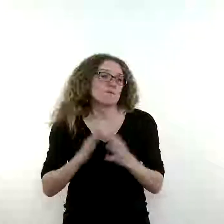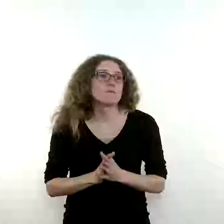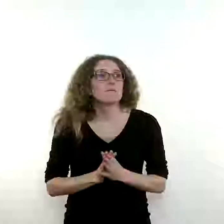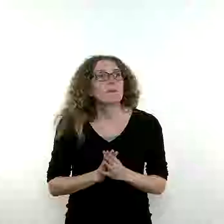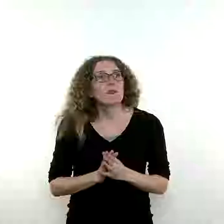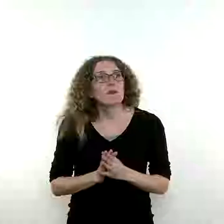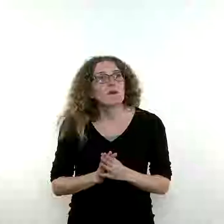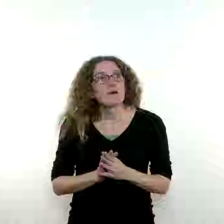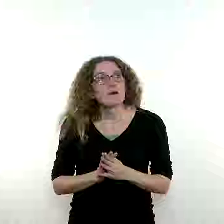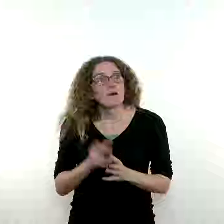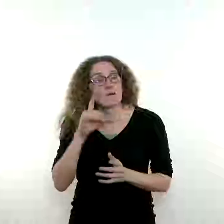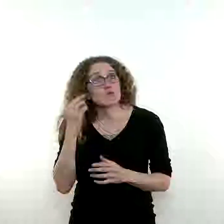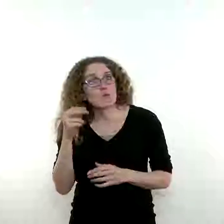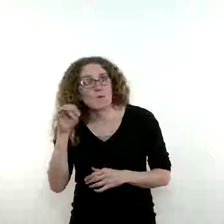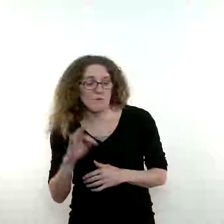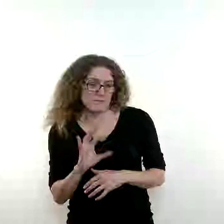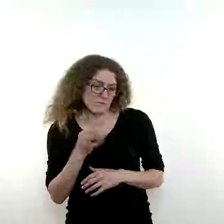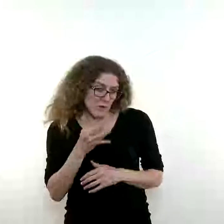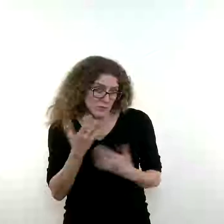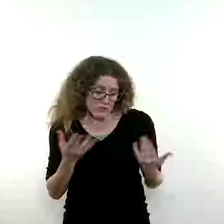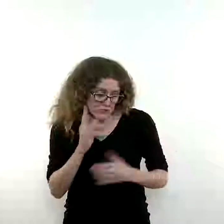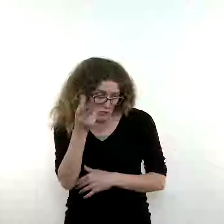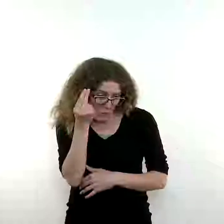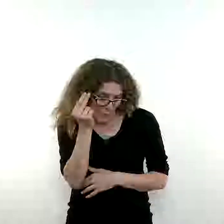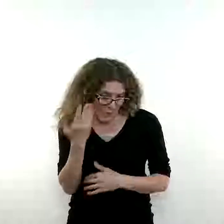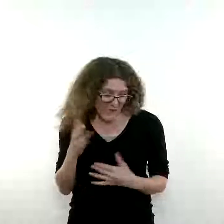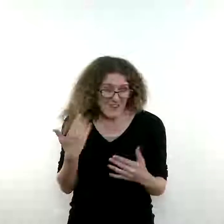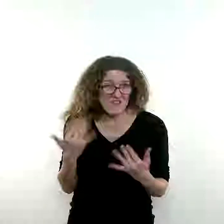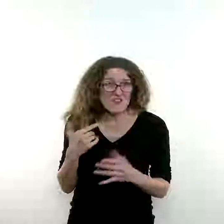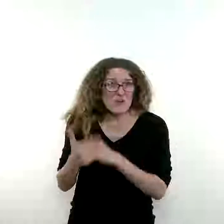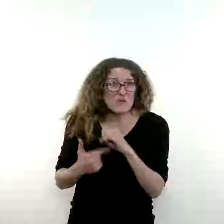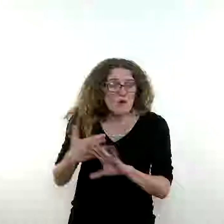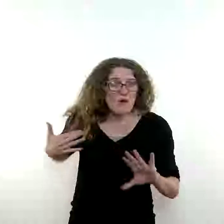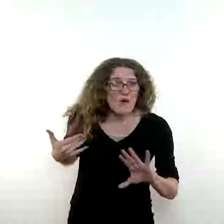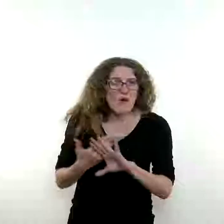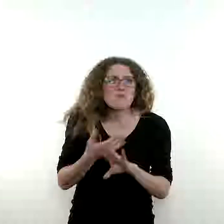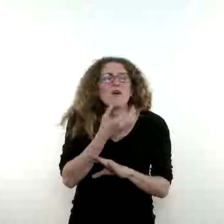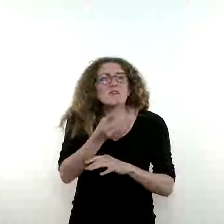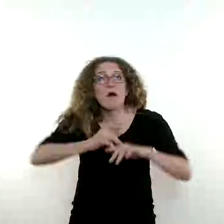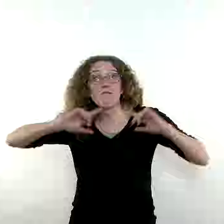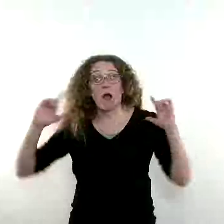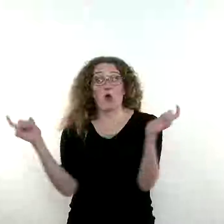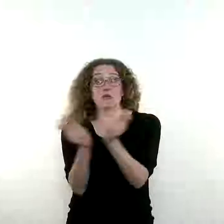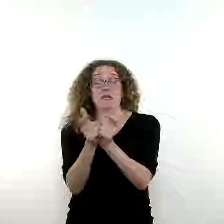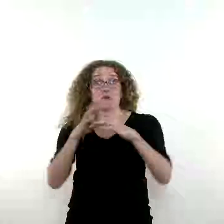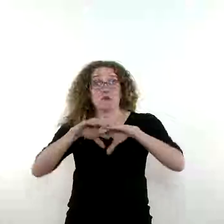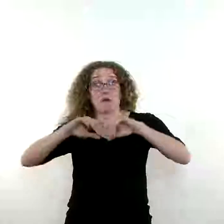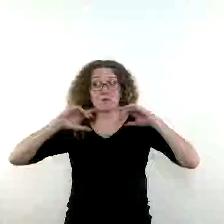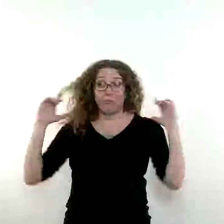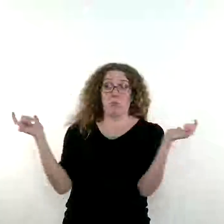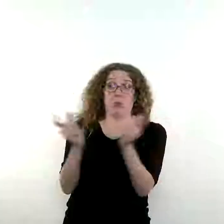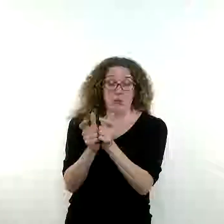Je vous entends, ma chère collègue, mais sincèrement, ça fait 2 ans. Vous parlez de flagrant délit, ils le